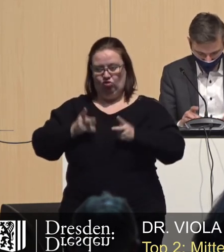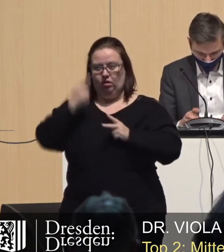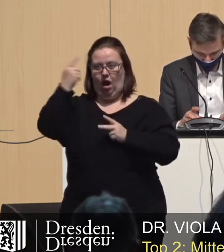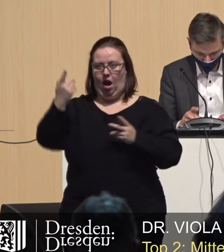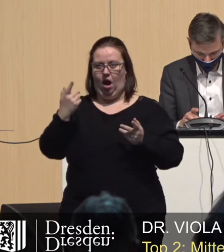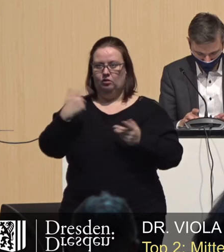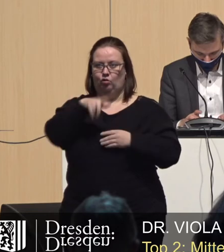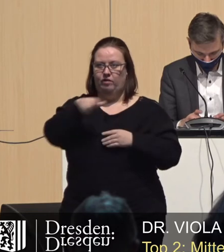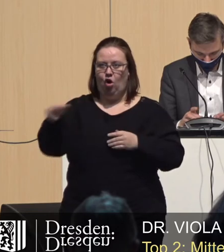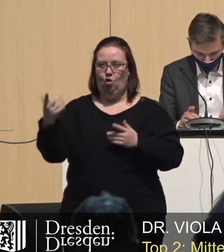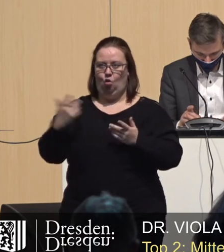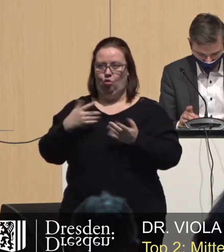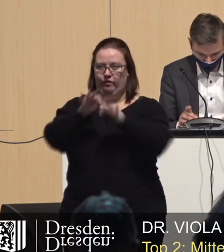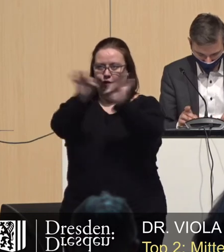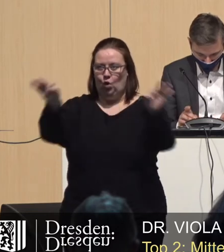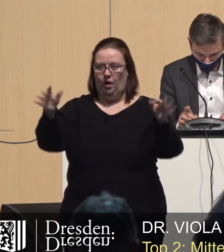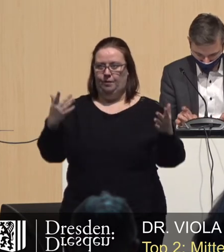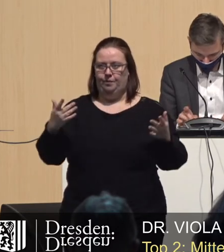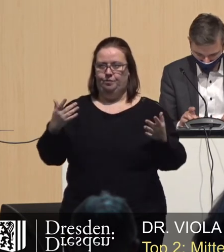Stadträten der Bevölkerung gegenüber.